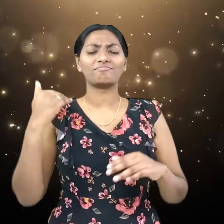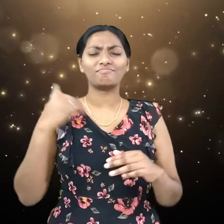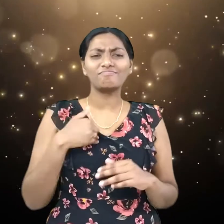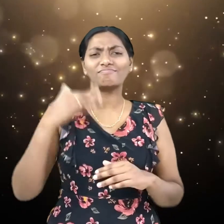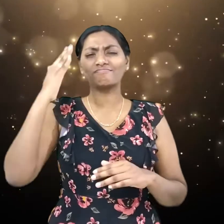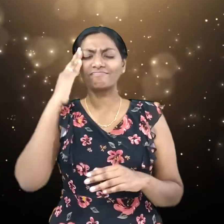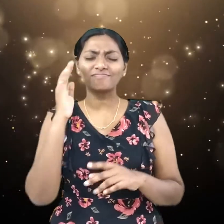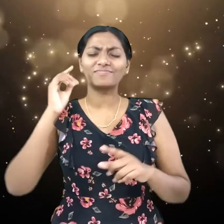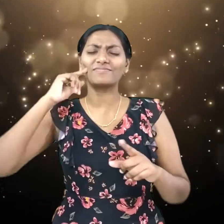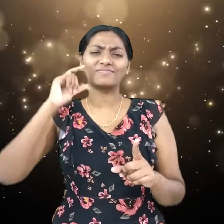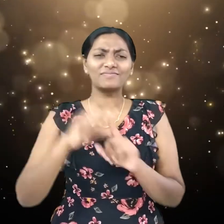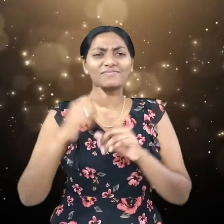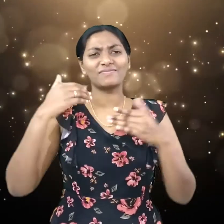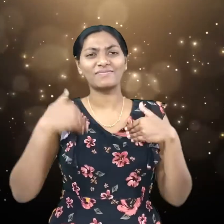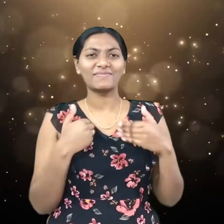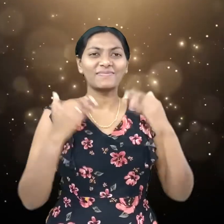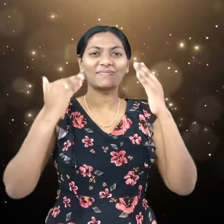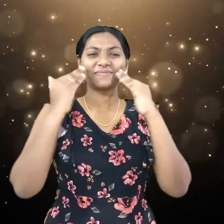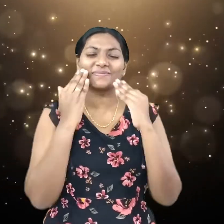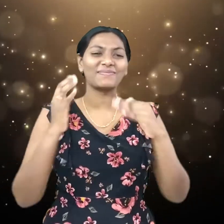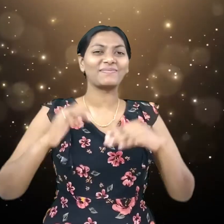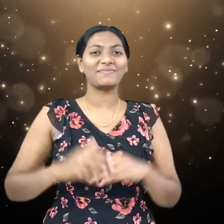कौन हूँ मैं जानता।